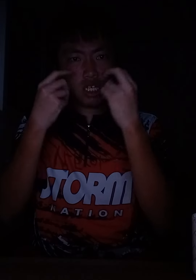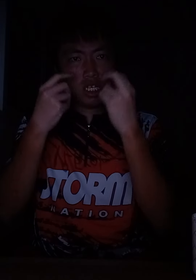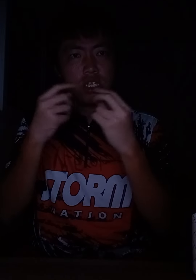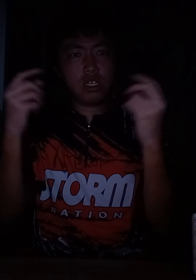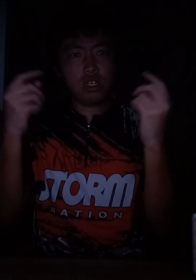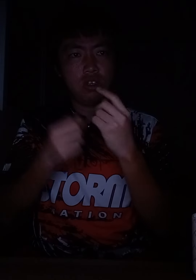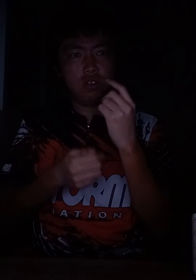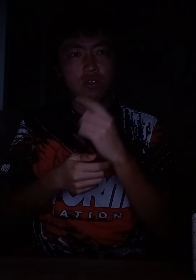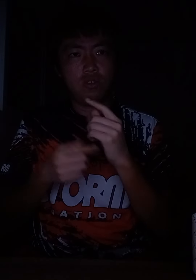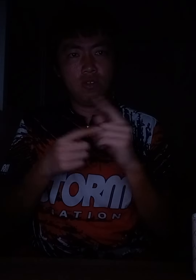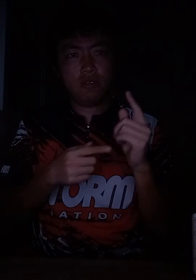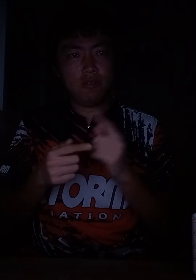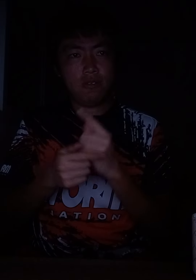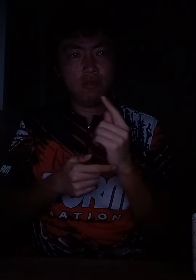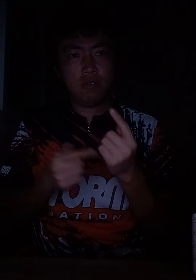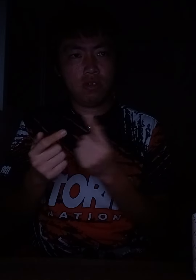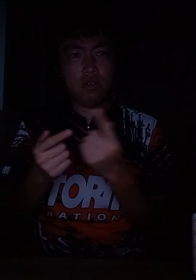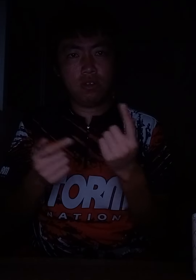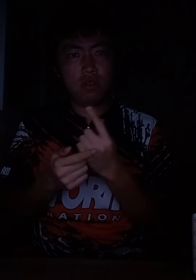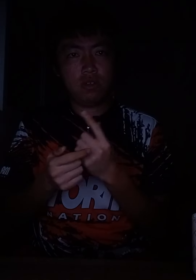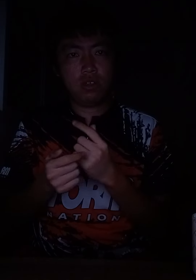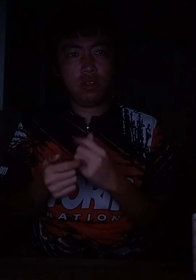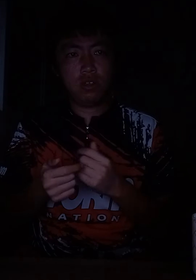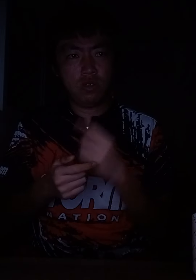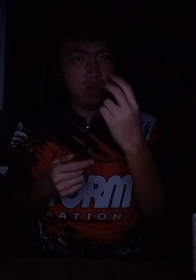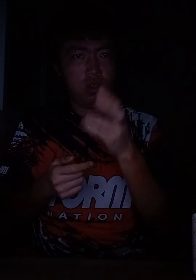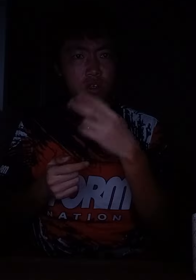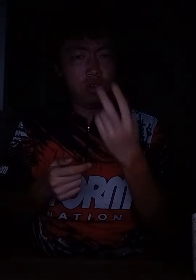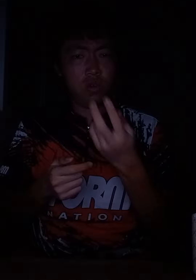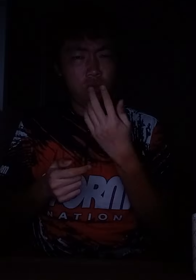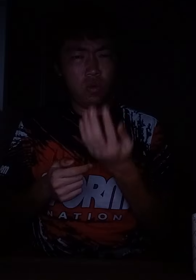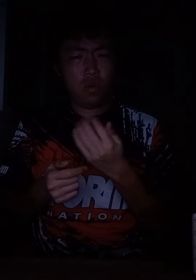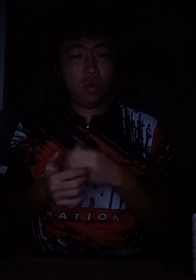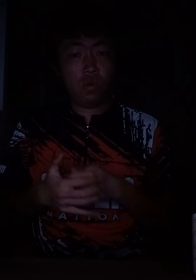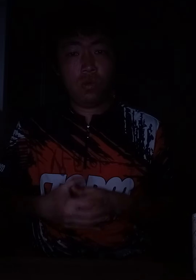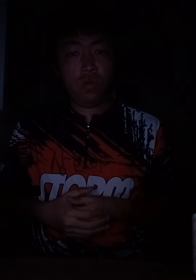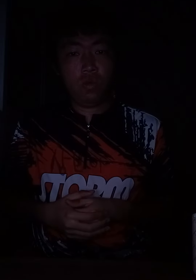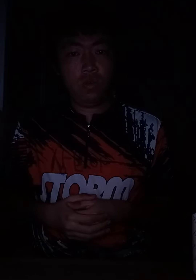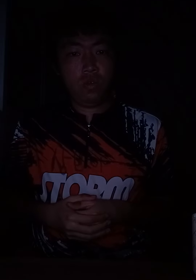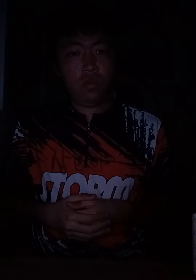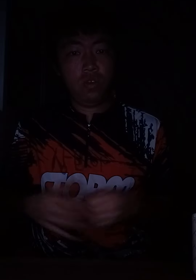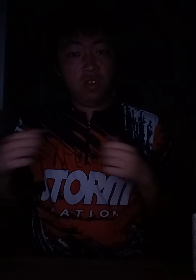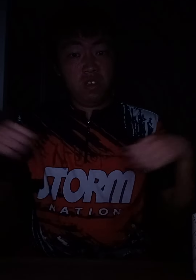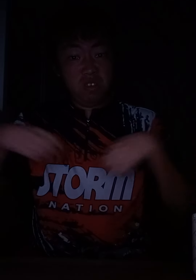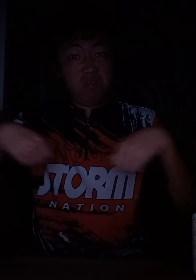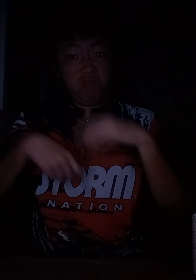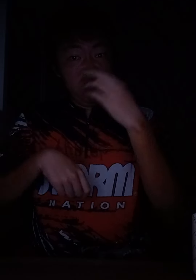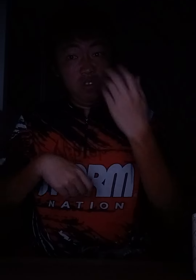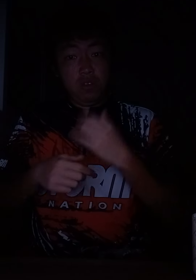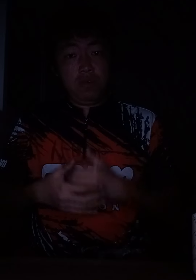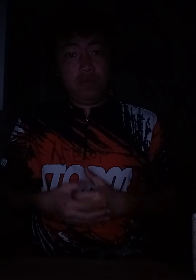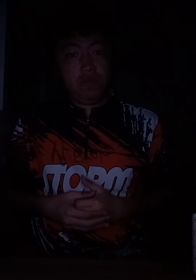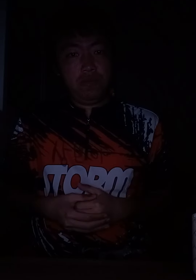착용을 권했는데 뭐가 문제가 될까요라고 했더니 심한 욕설을 하시는 거예요. 말다툼이 격해지면서 결국 편의점